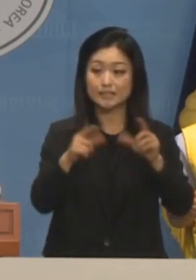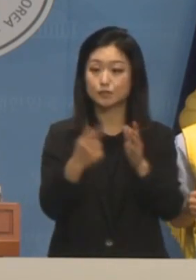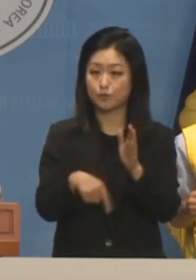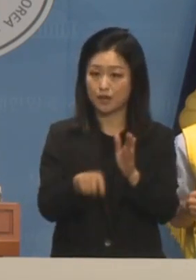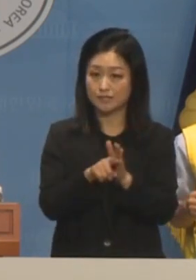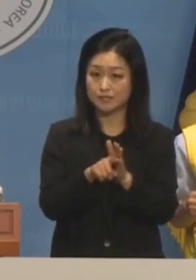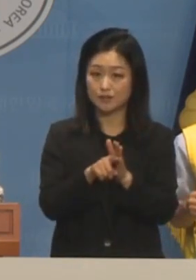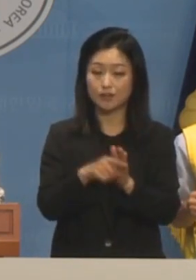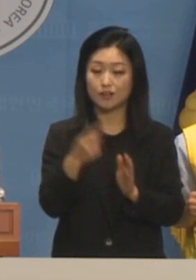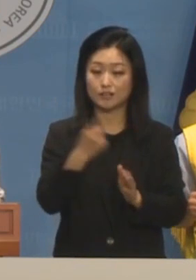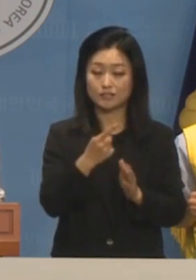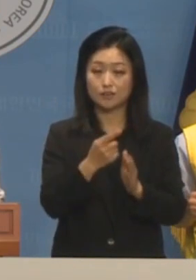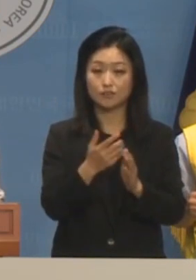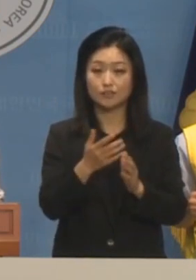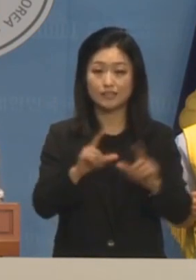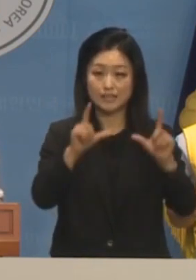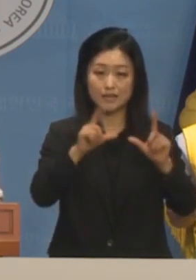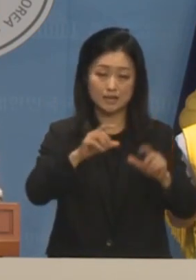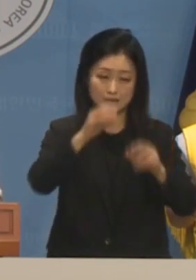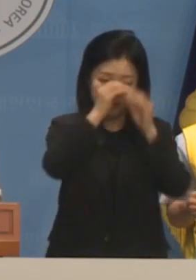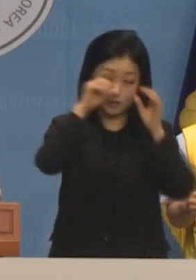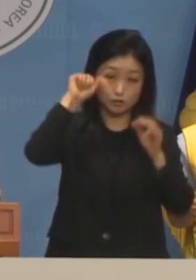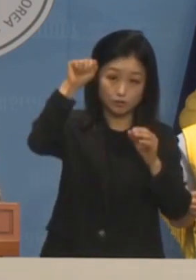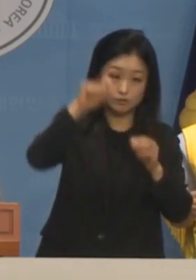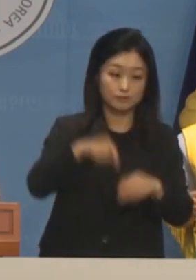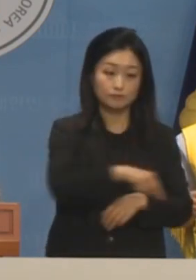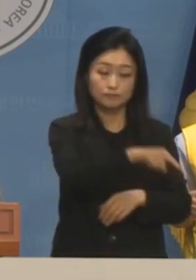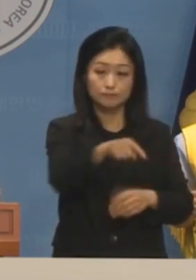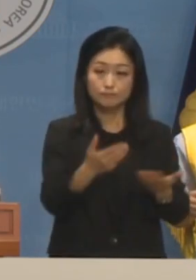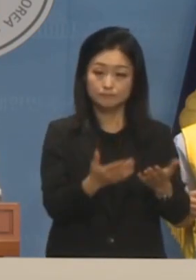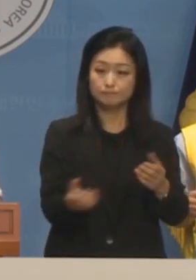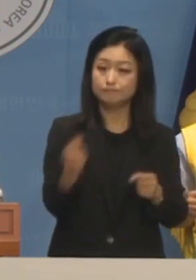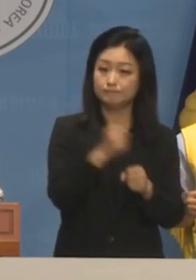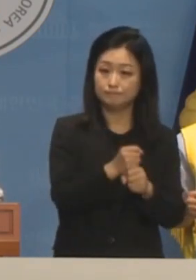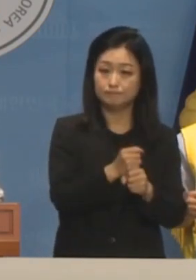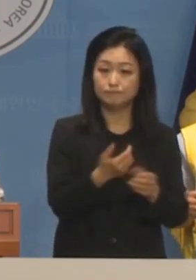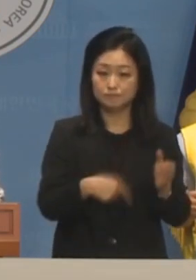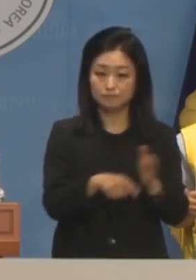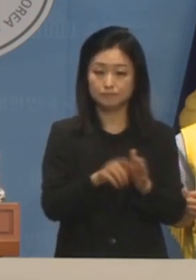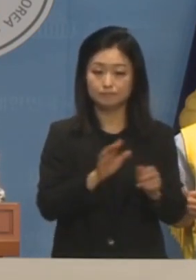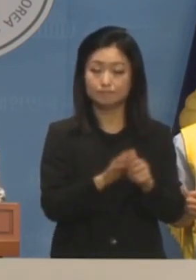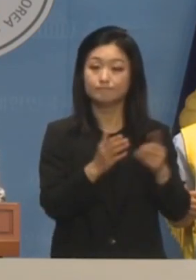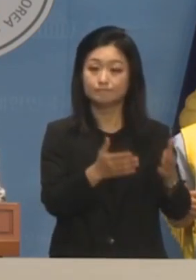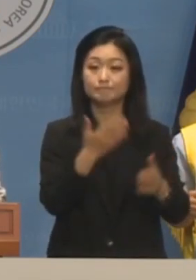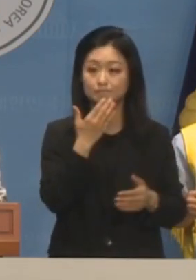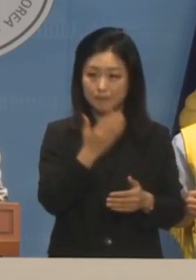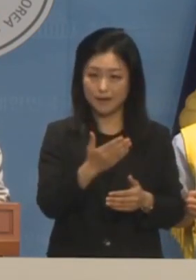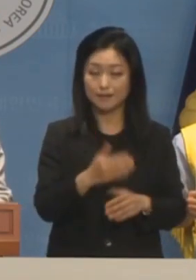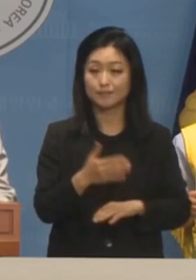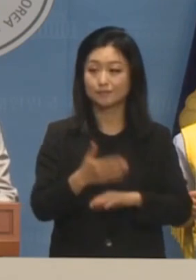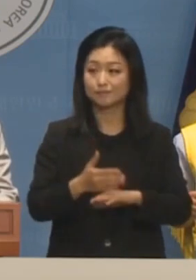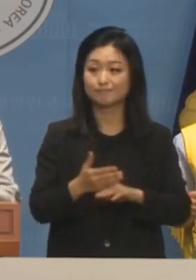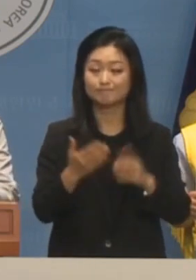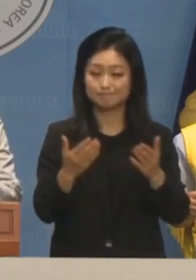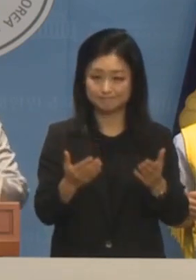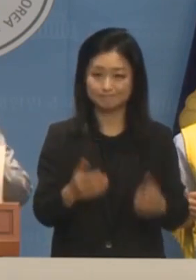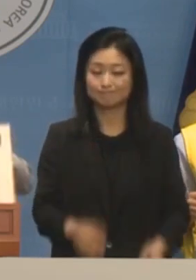위해서 천일을 싸워오신 세종호텔 노동자들의 복직을 위해 진보당도 함께 연대하겠습니다.